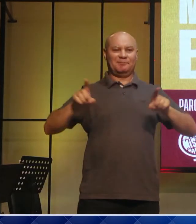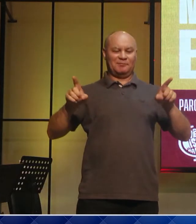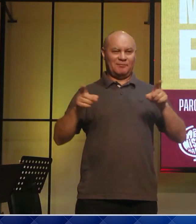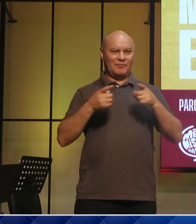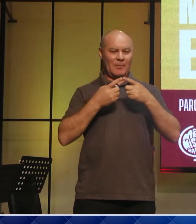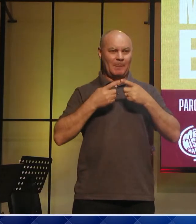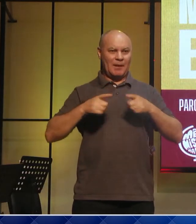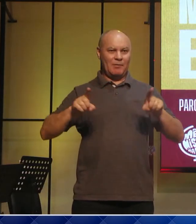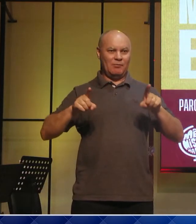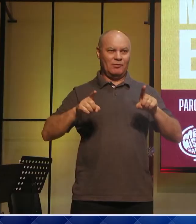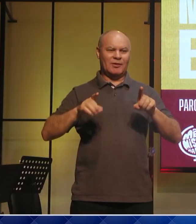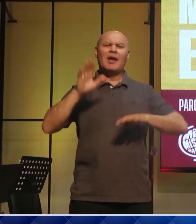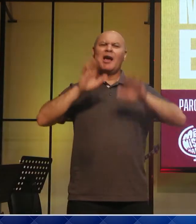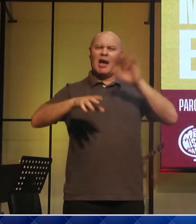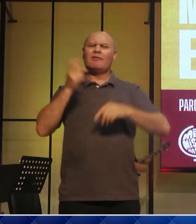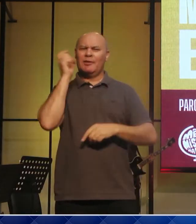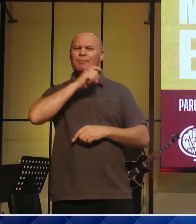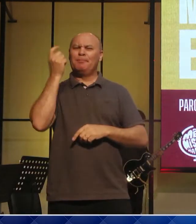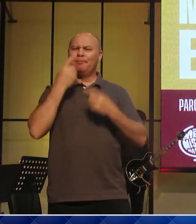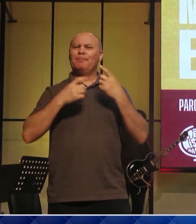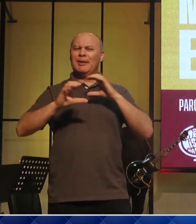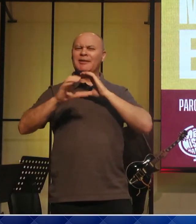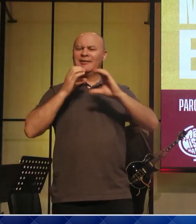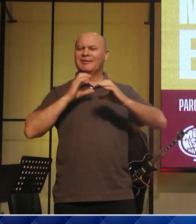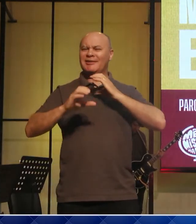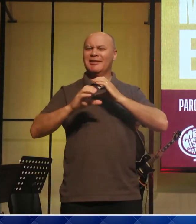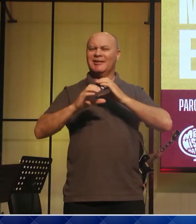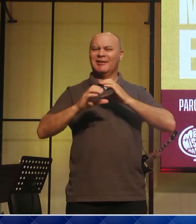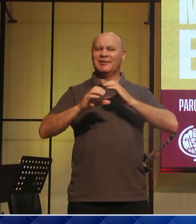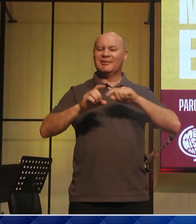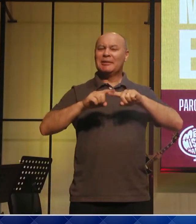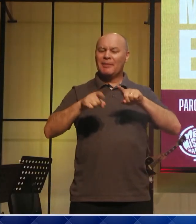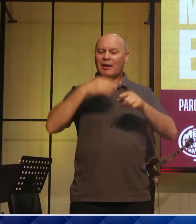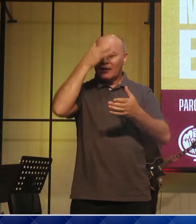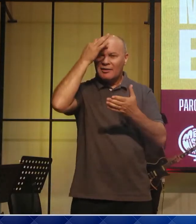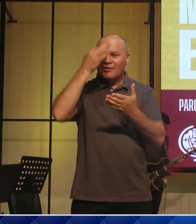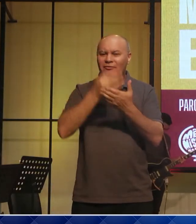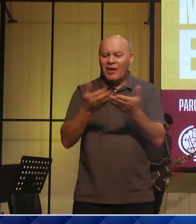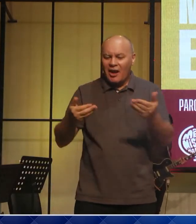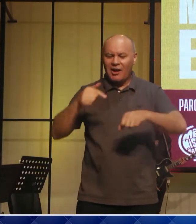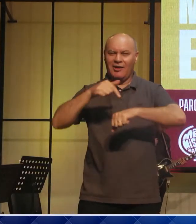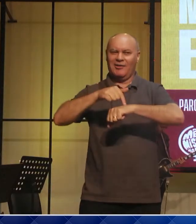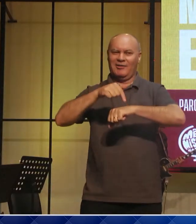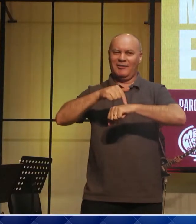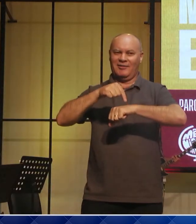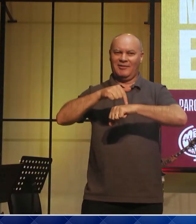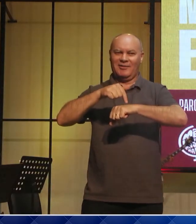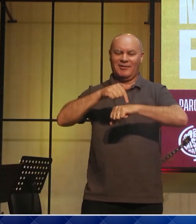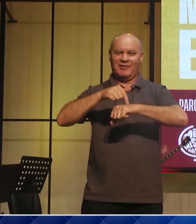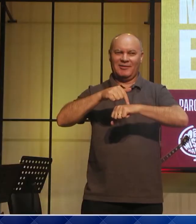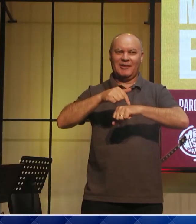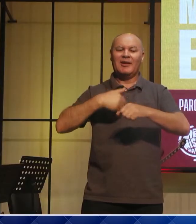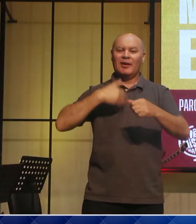muito cantando, mas vamos cantar pela fé. Eu creio que a